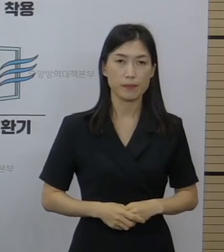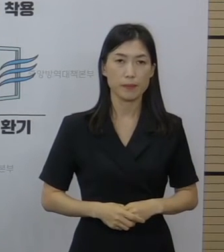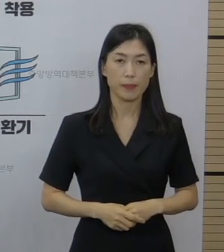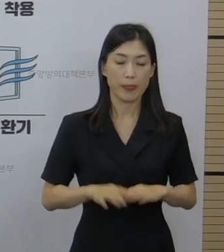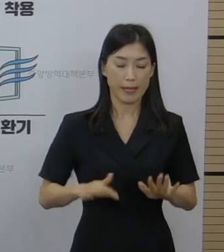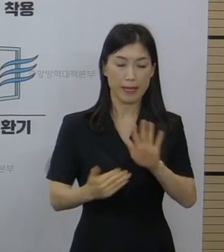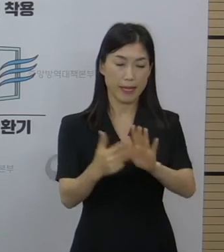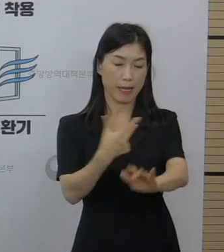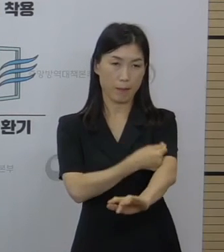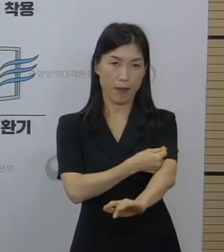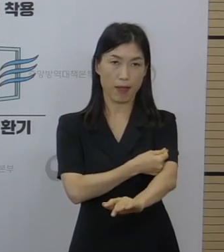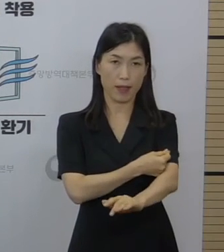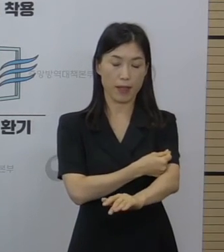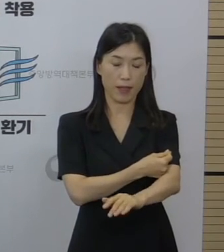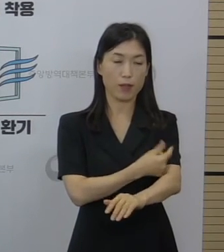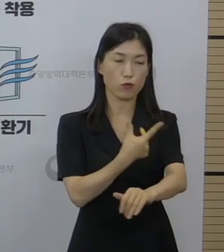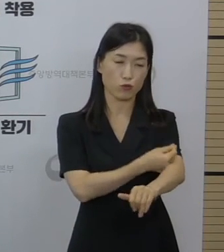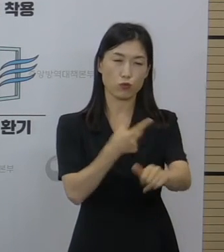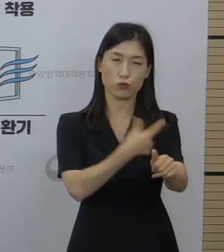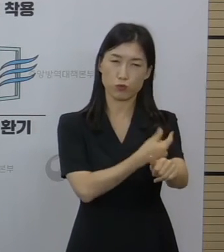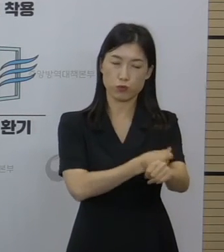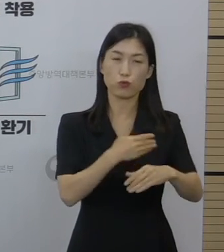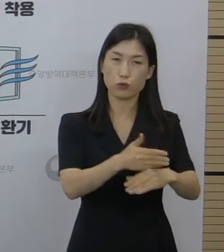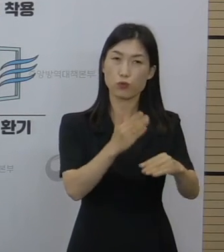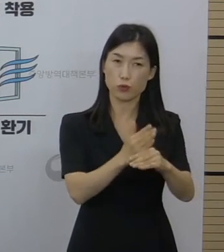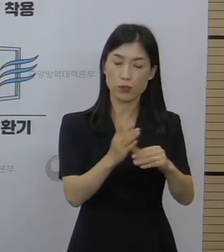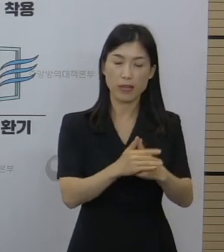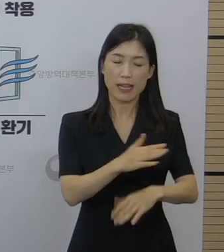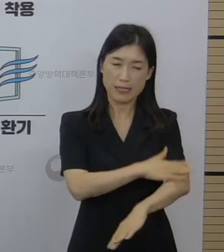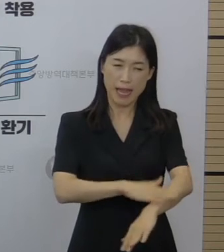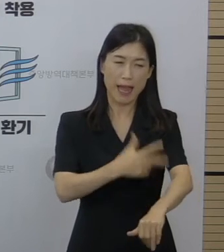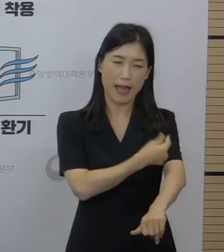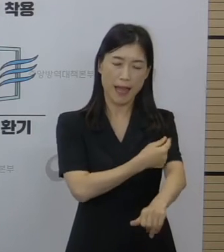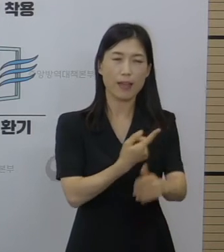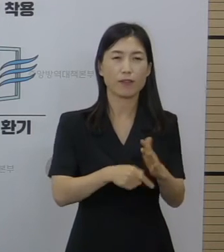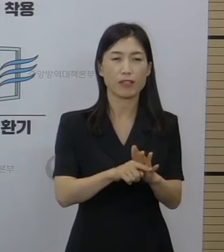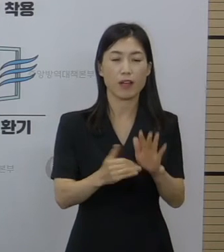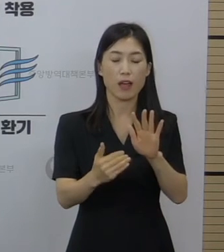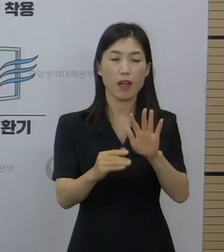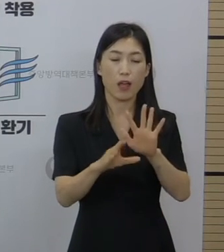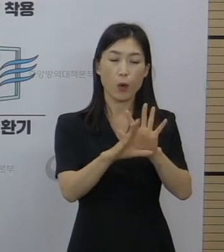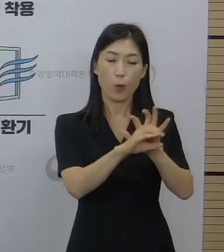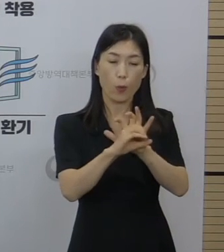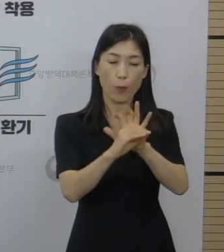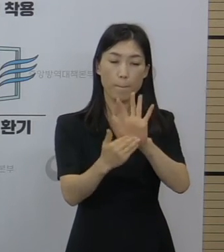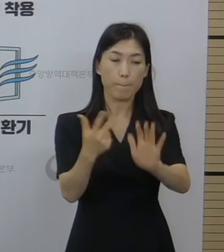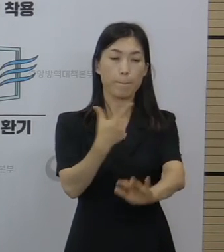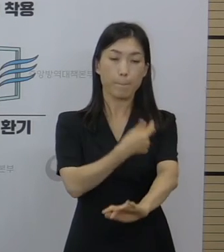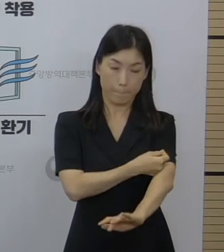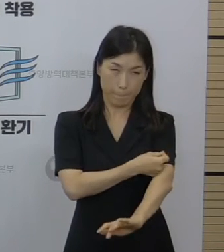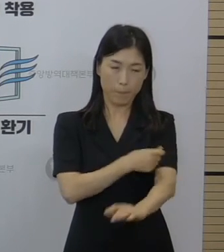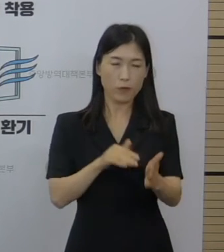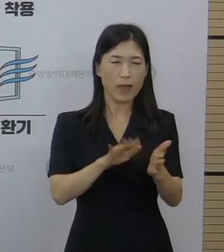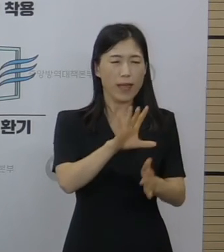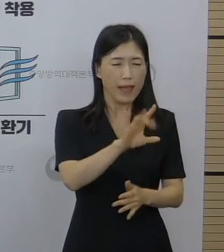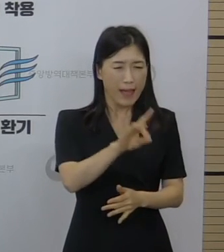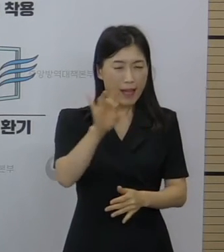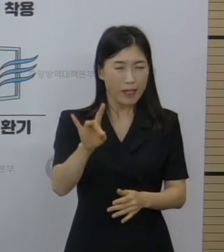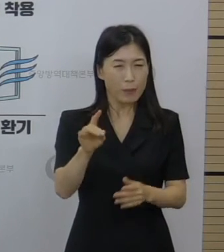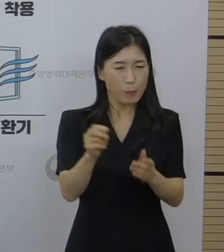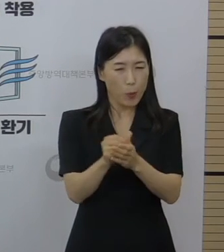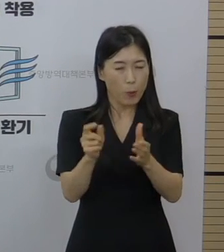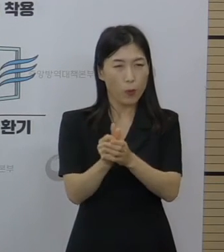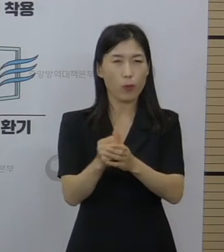현재 예방접종이 진행되고 있습니다. 안전한 예방접종을 위해서는 코로나19 백신 접종 후에 드물게 발생할 수